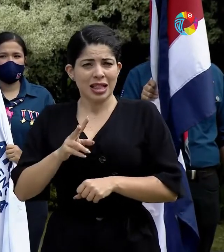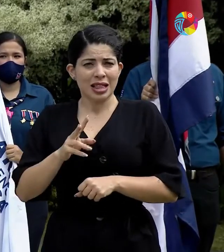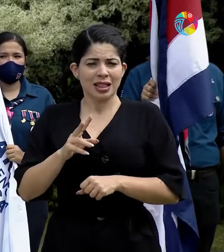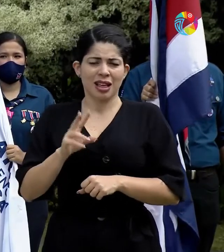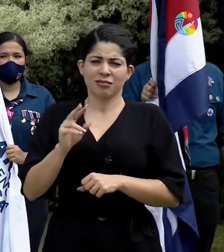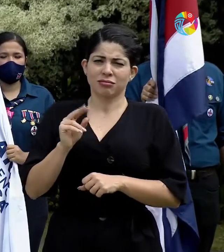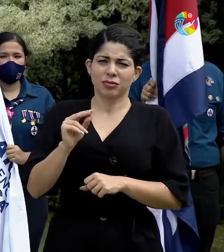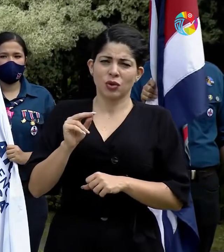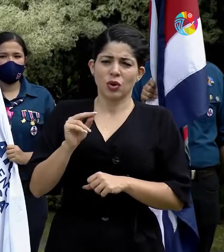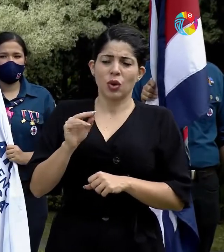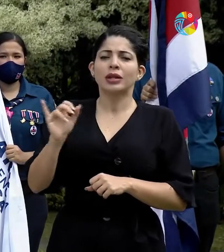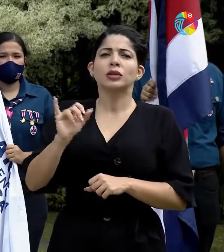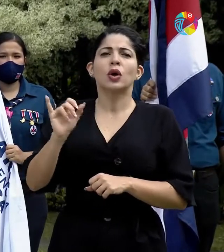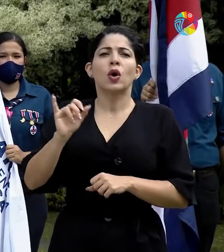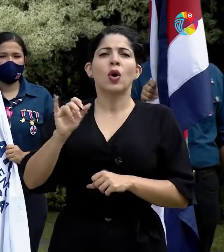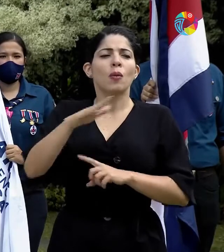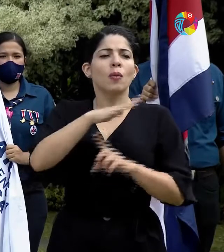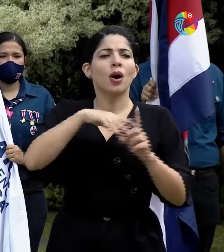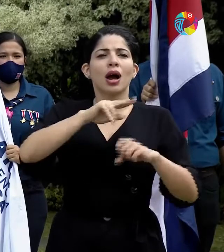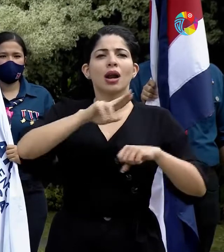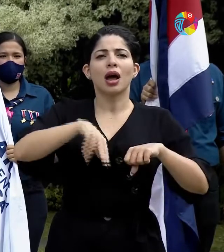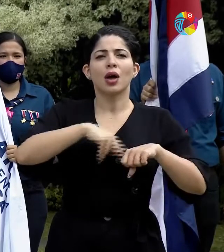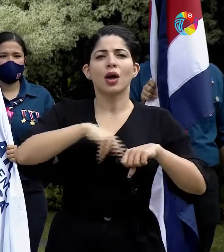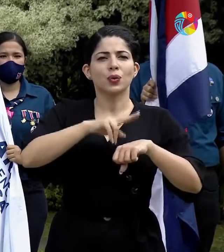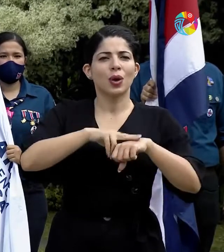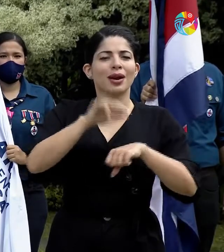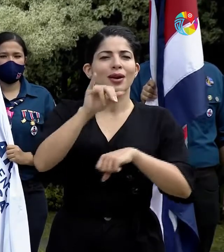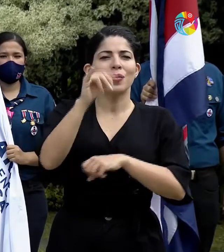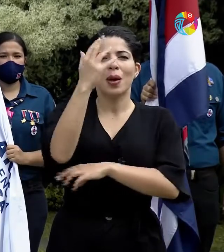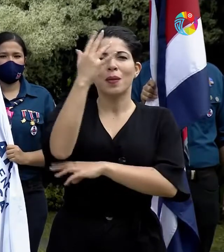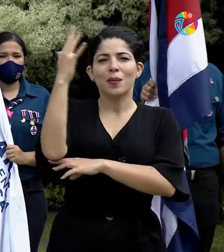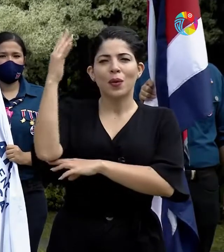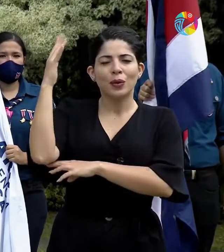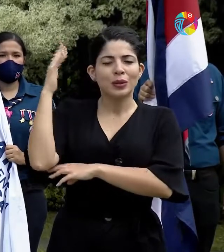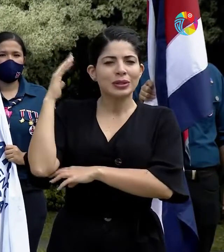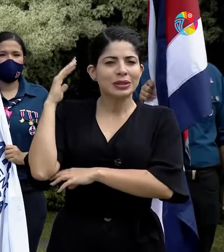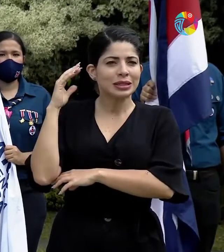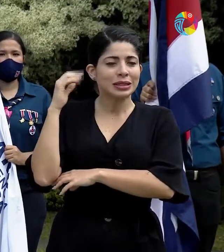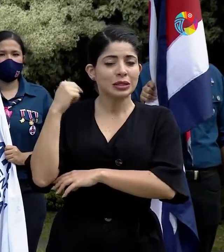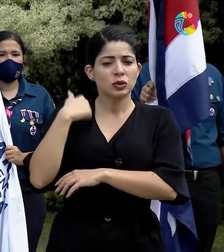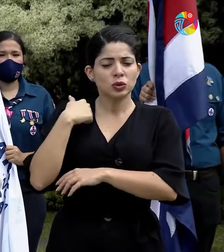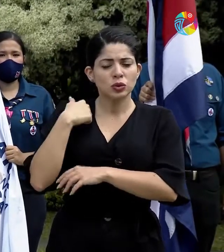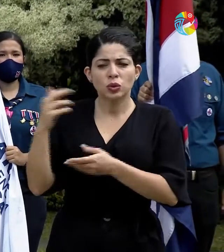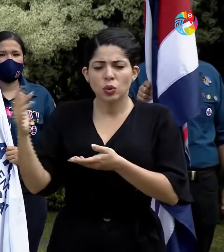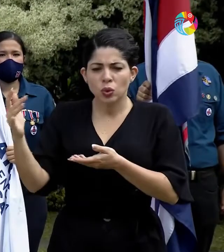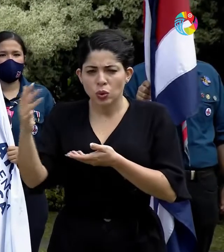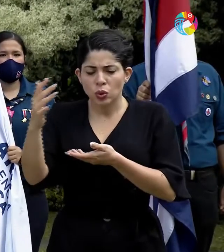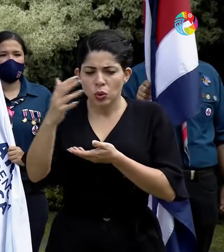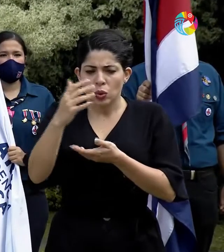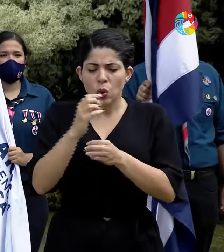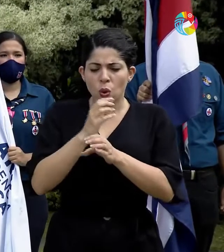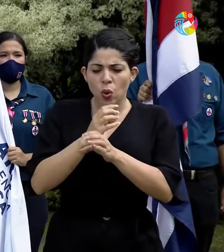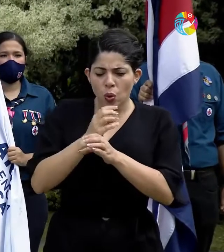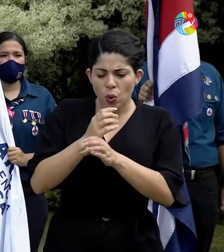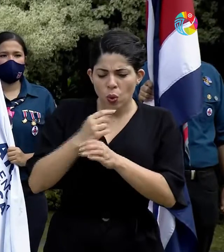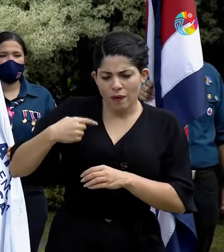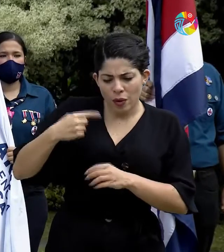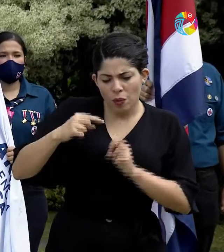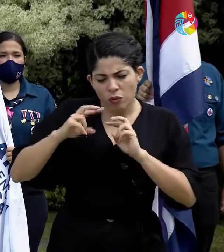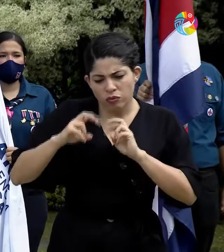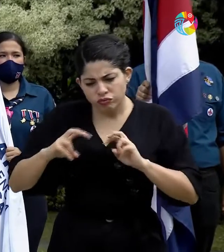sentadas. Son como nuestro entorno natural, como nuestros bosques, o los cultivamos, los cuidamos de manera